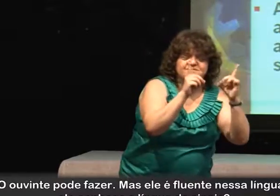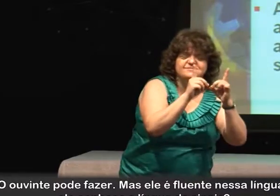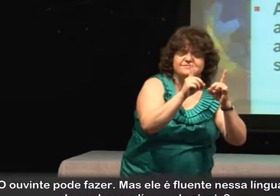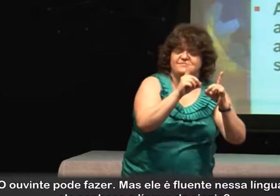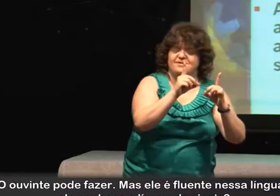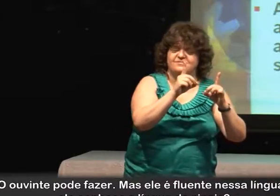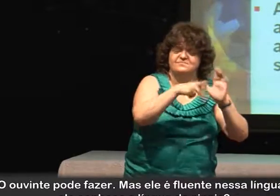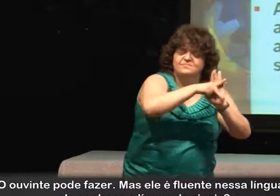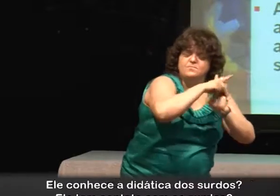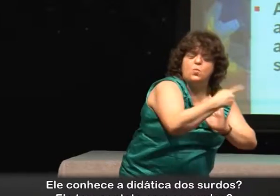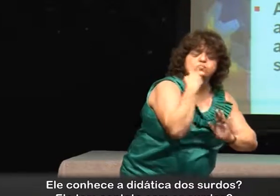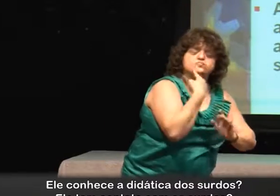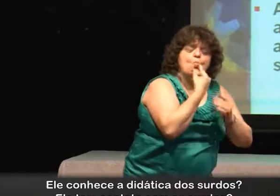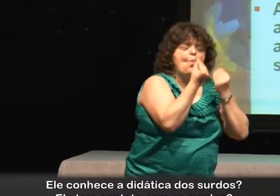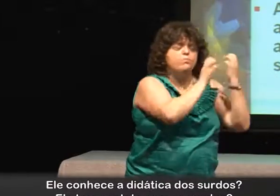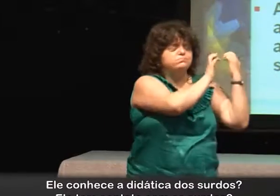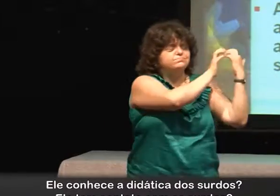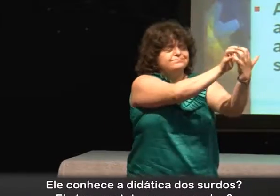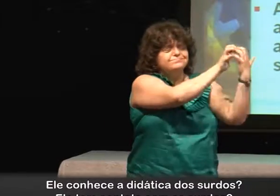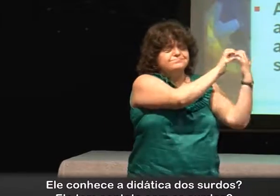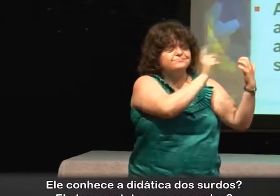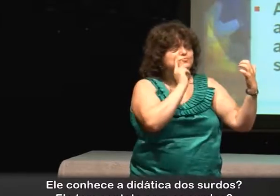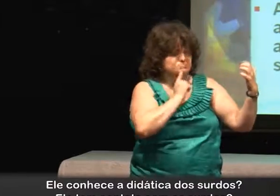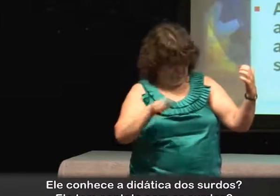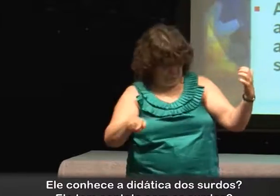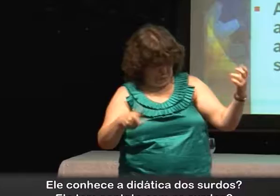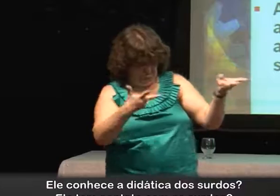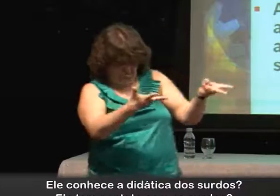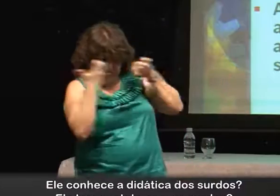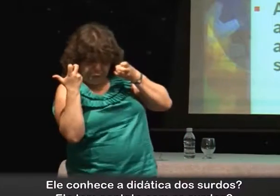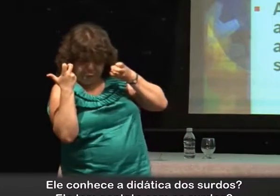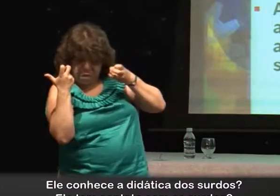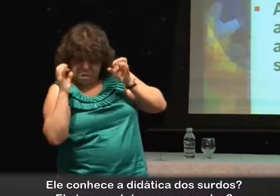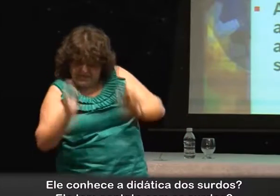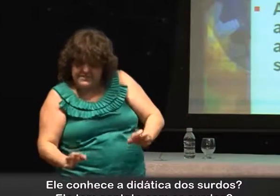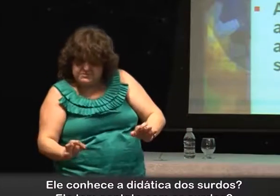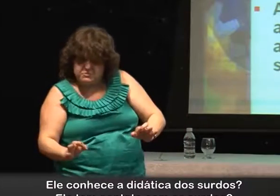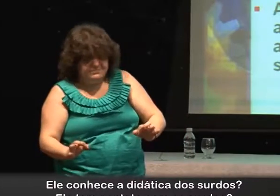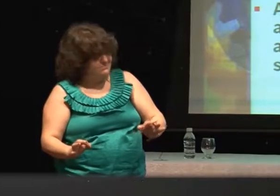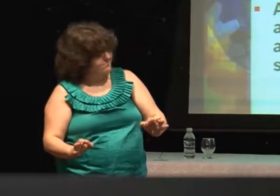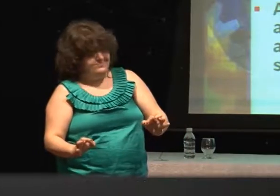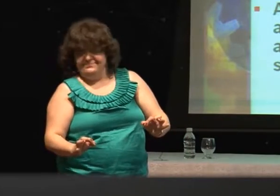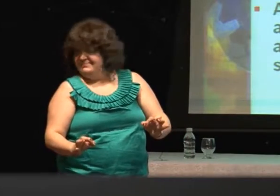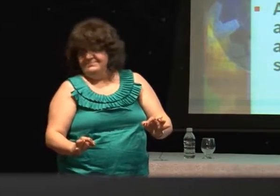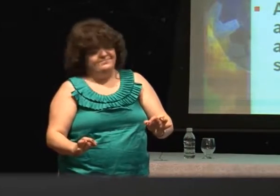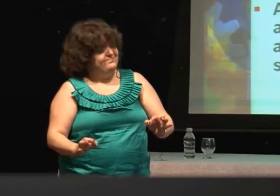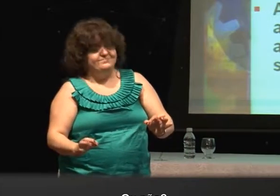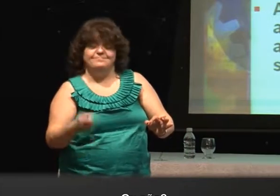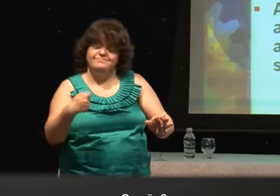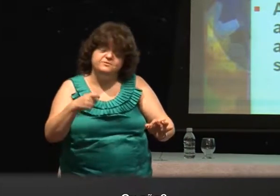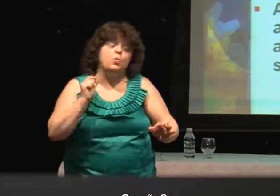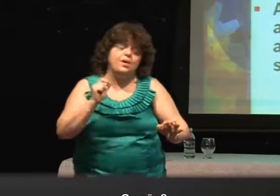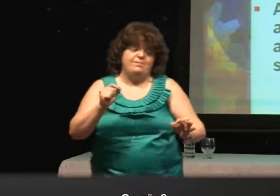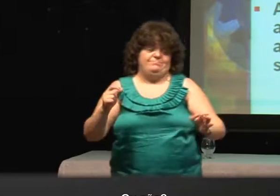língua de sinais? Ele conhece a didática do surdo? Ele tem contato com os surdos? Ou não?